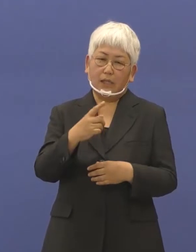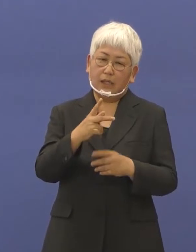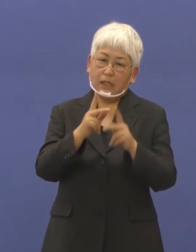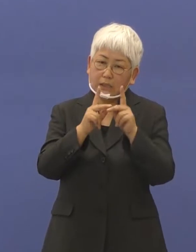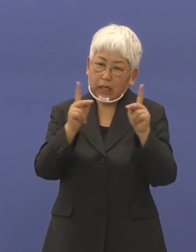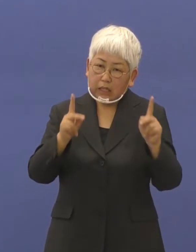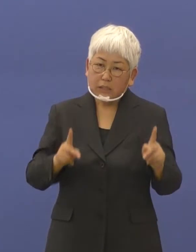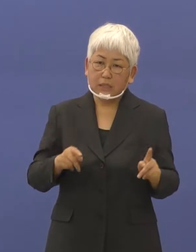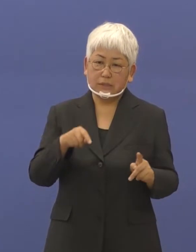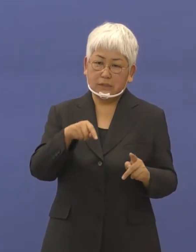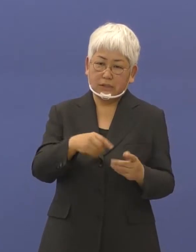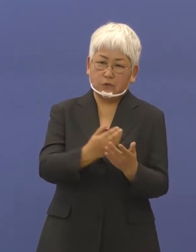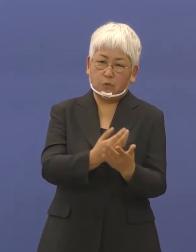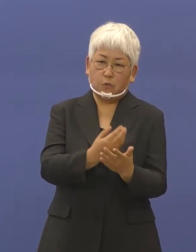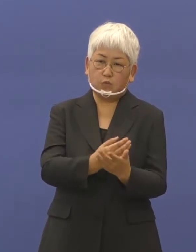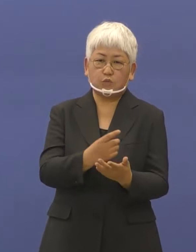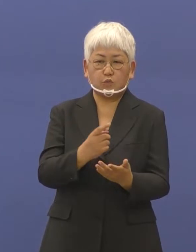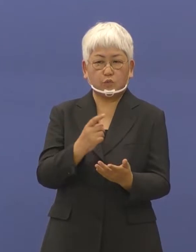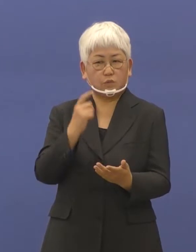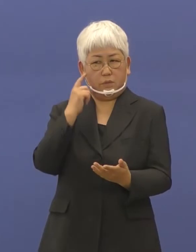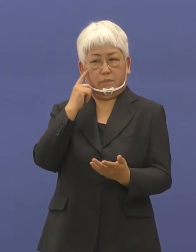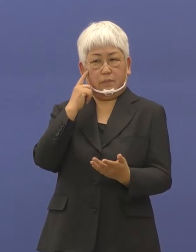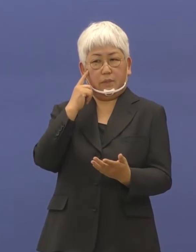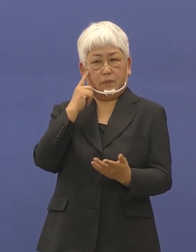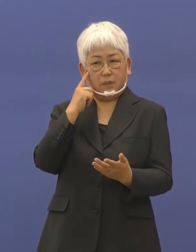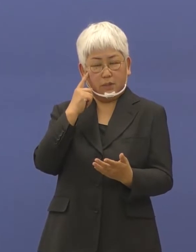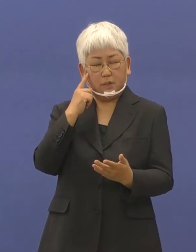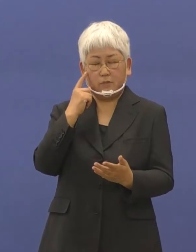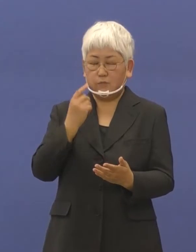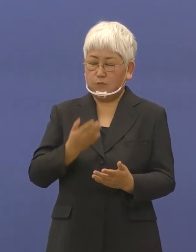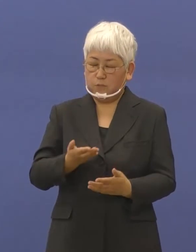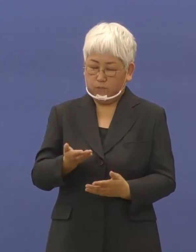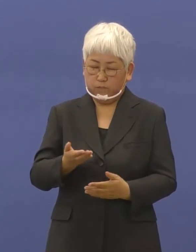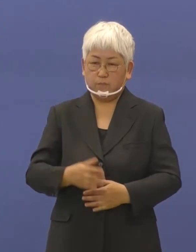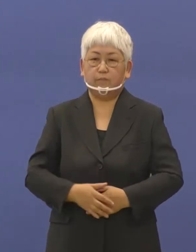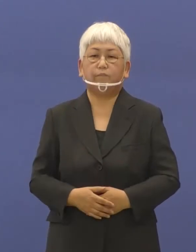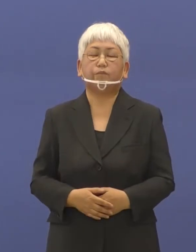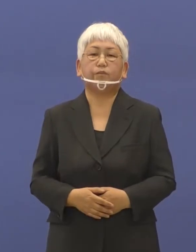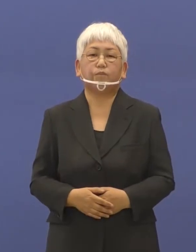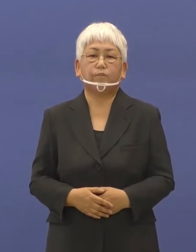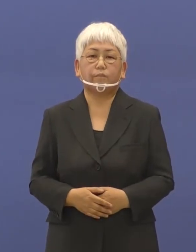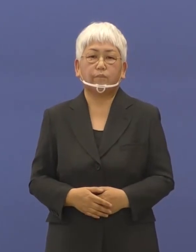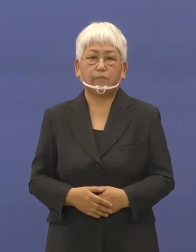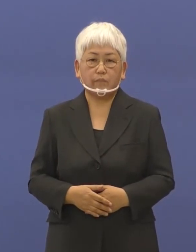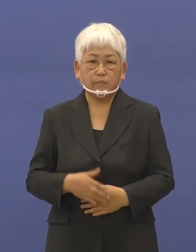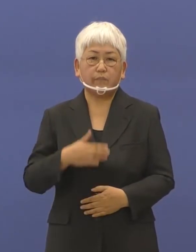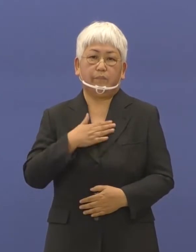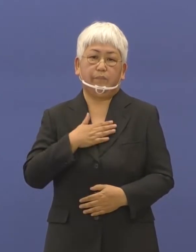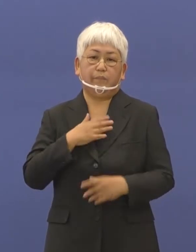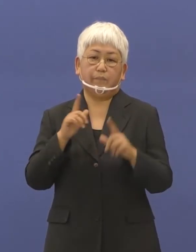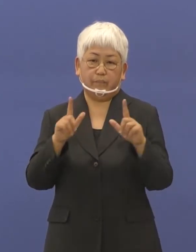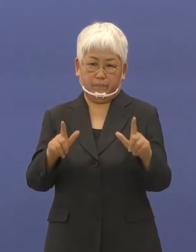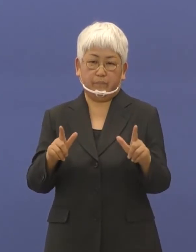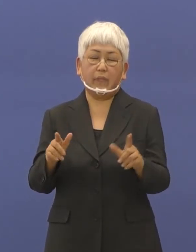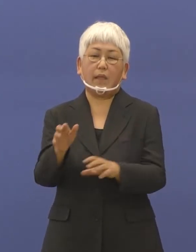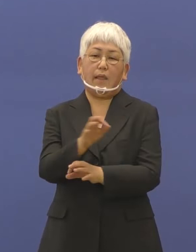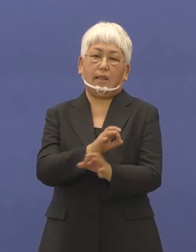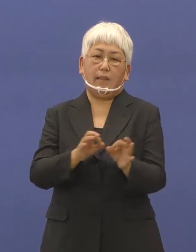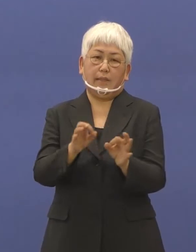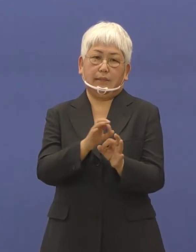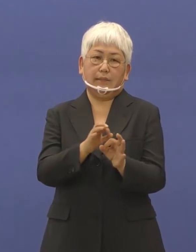というのをどのように捉えていますでしょうか。 はい、この経済水準でありますとか、